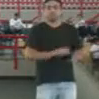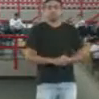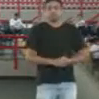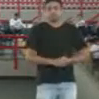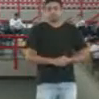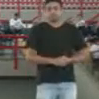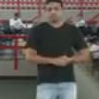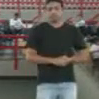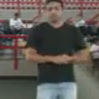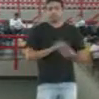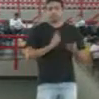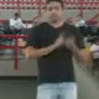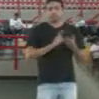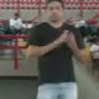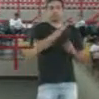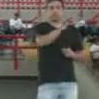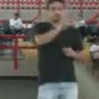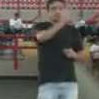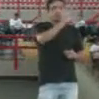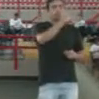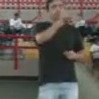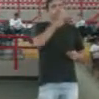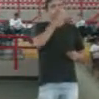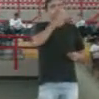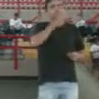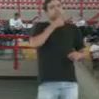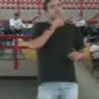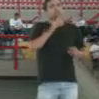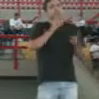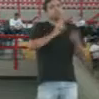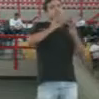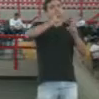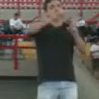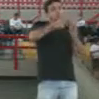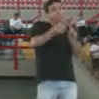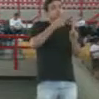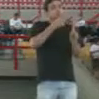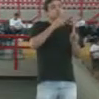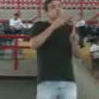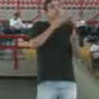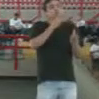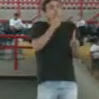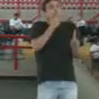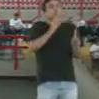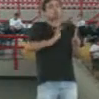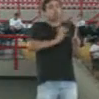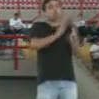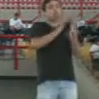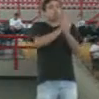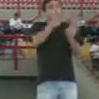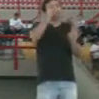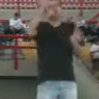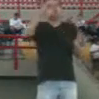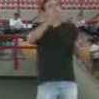A imagem é irônica e ela tem um humor negro. Por quê? Por causa da ideia de